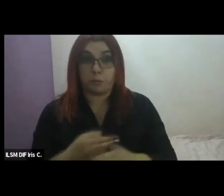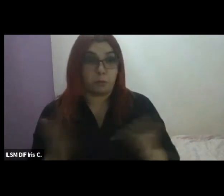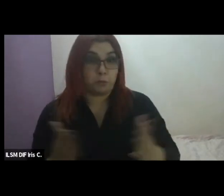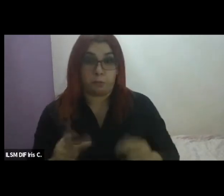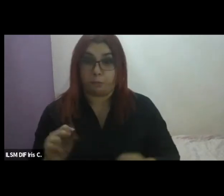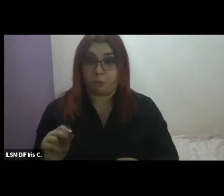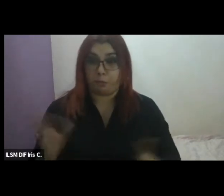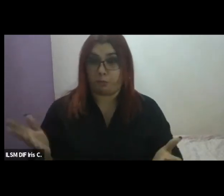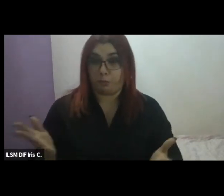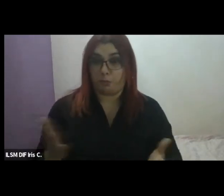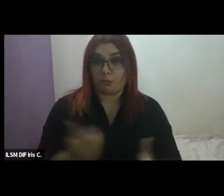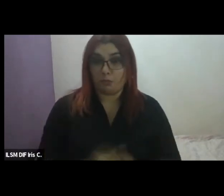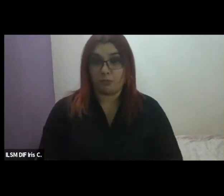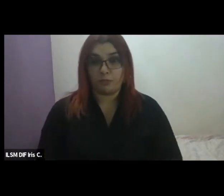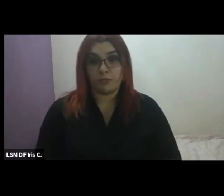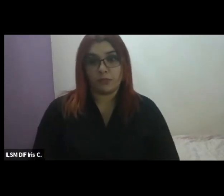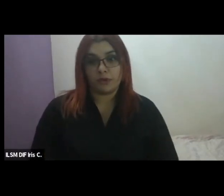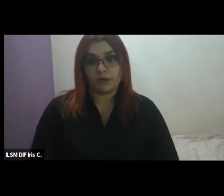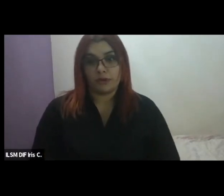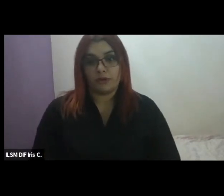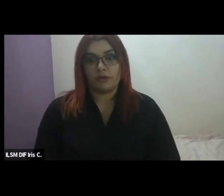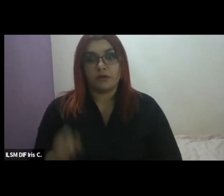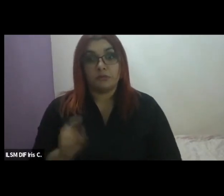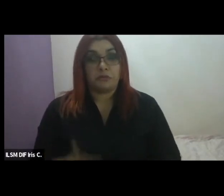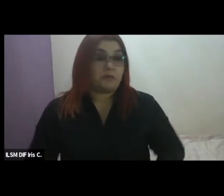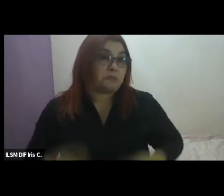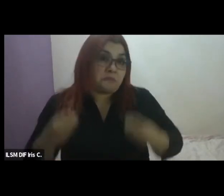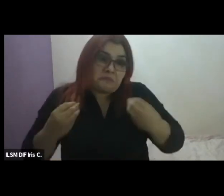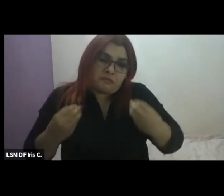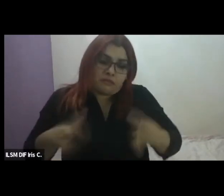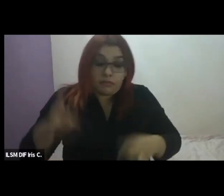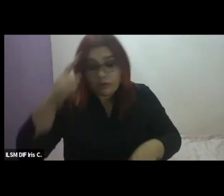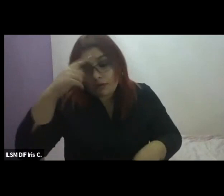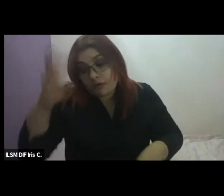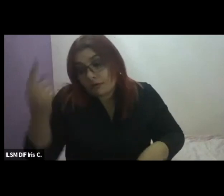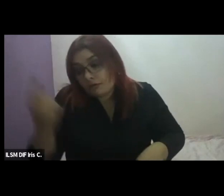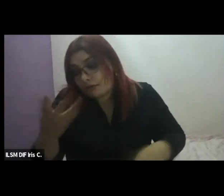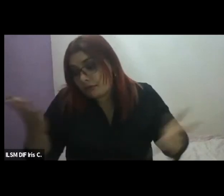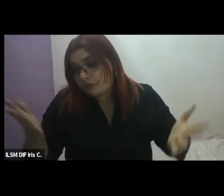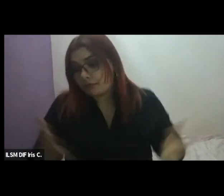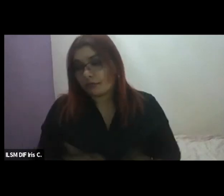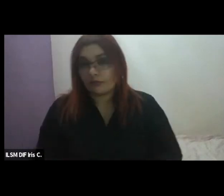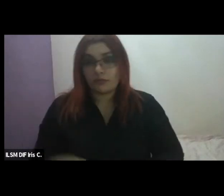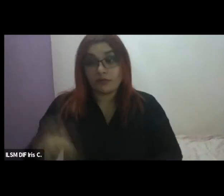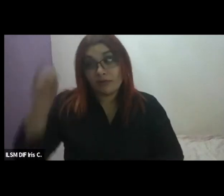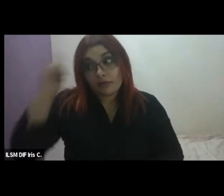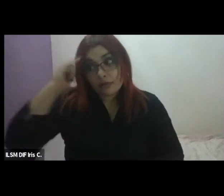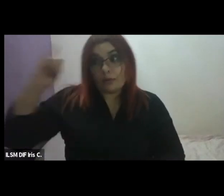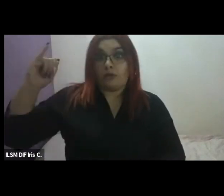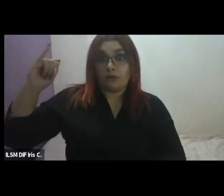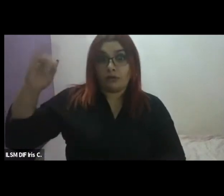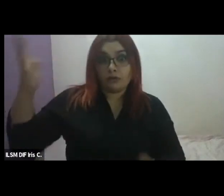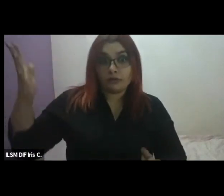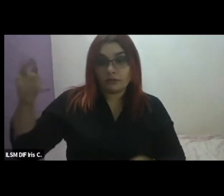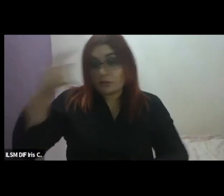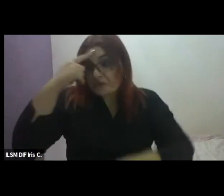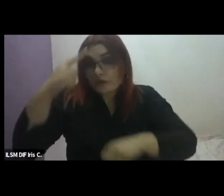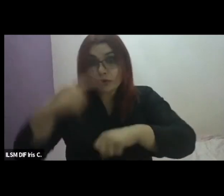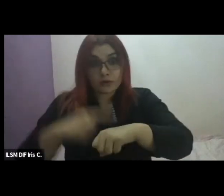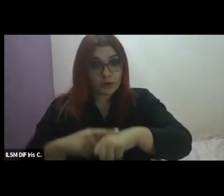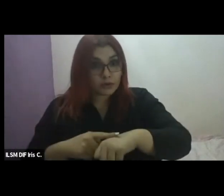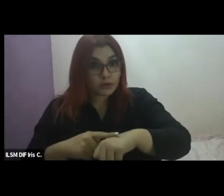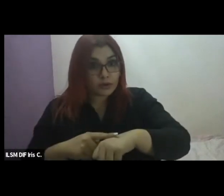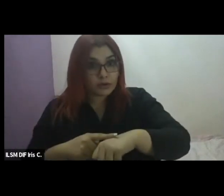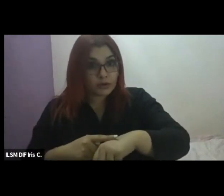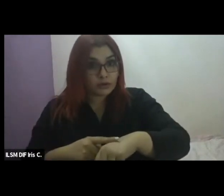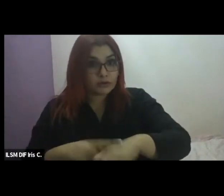que eres apto para la vida. Y no son cosas que me esté sacando de la manga, sino son cosas que aparecen en los diagnósticos,